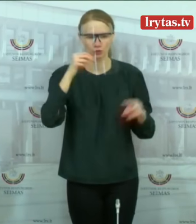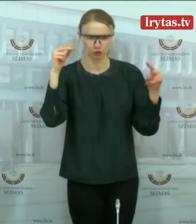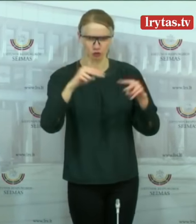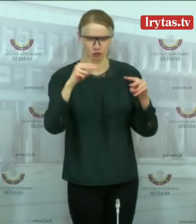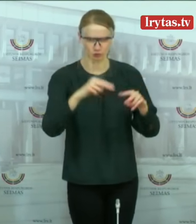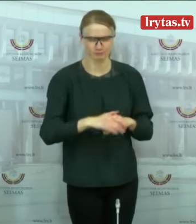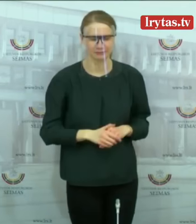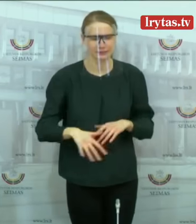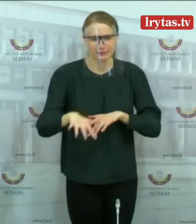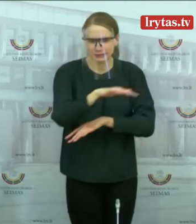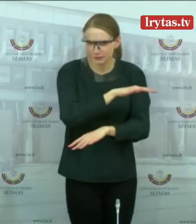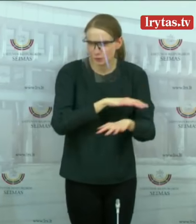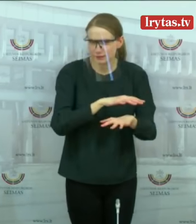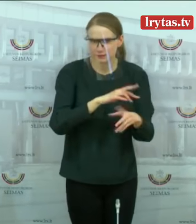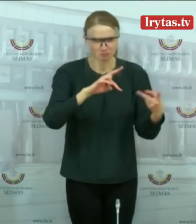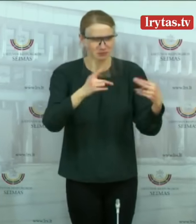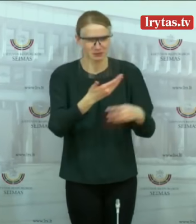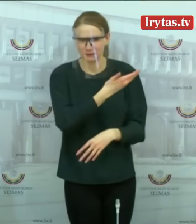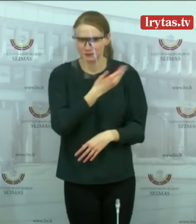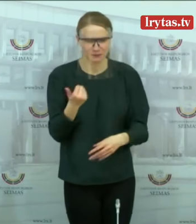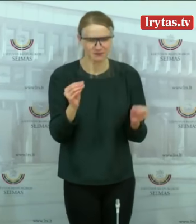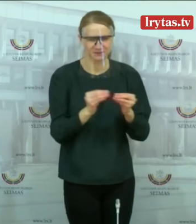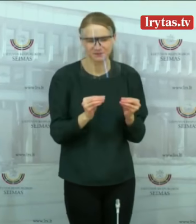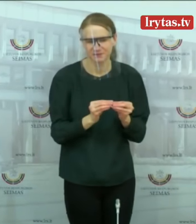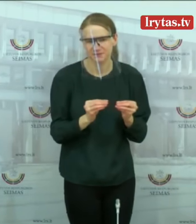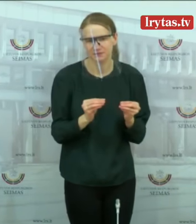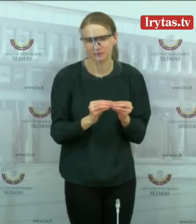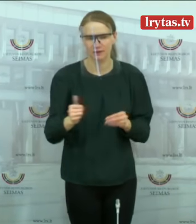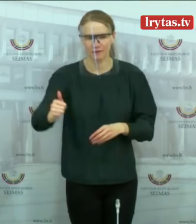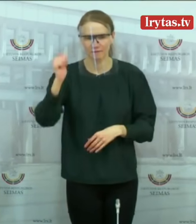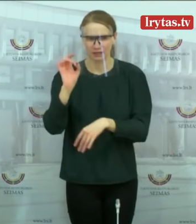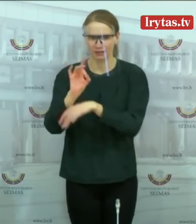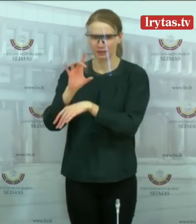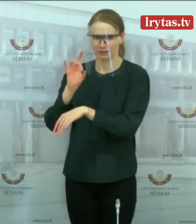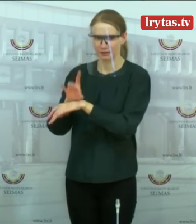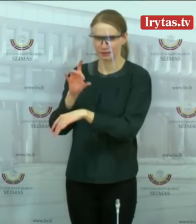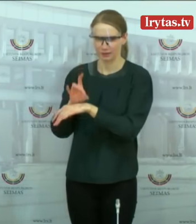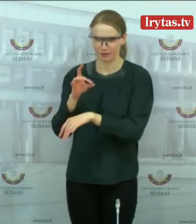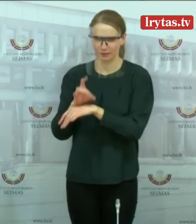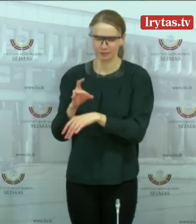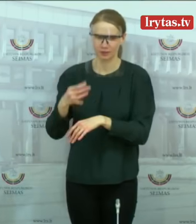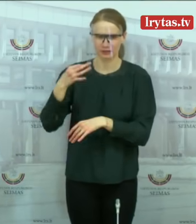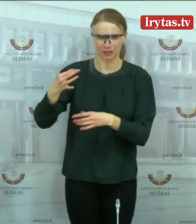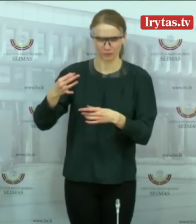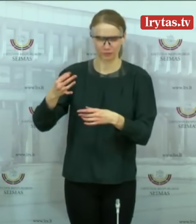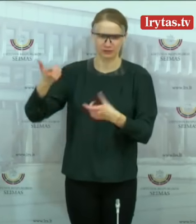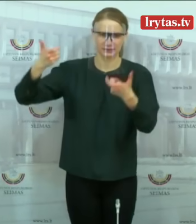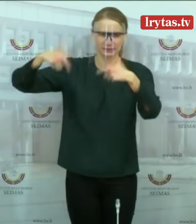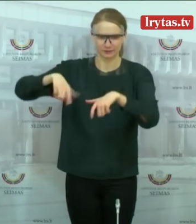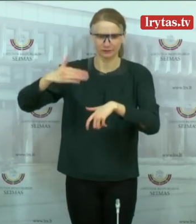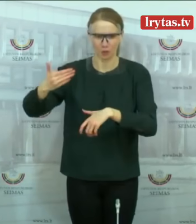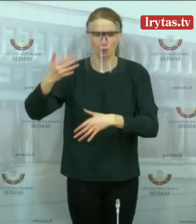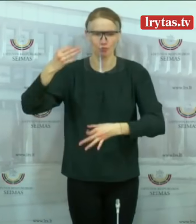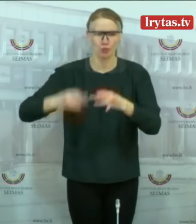nepakitusi, viskas taip pat. Vakar buvo Klaipėdos miesto savivaldybės ekstremalių sveikatai situacijų komisijos posėdis. Jo